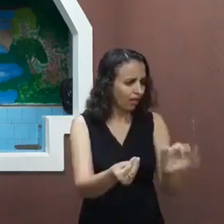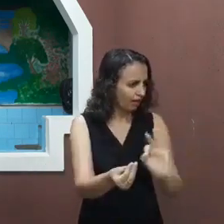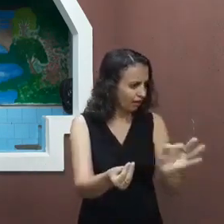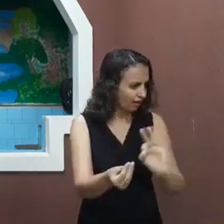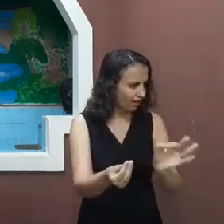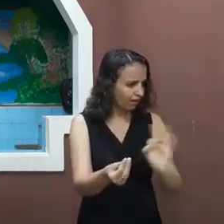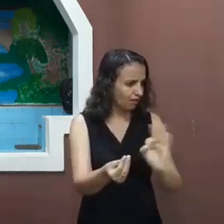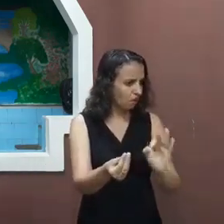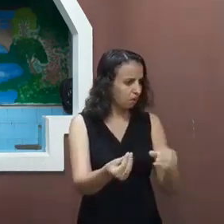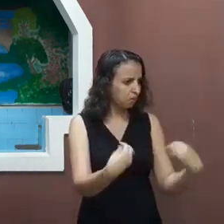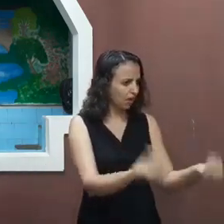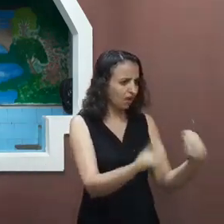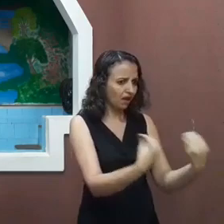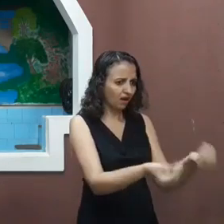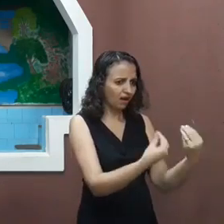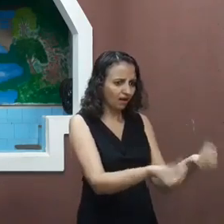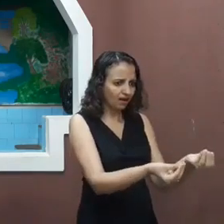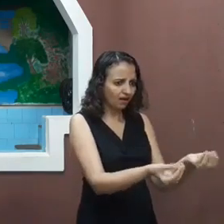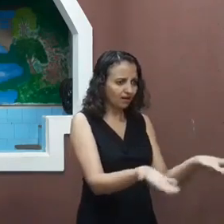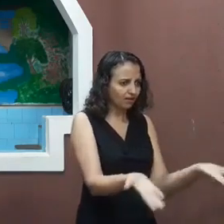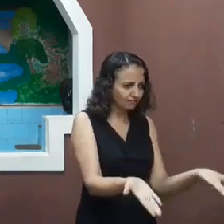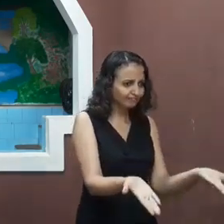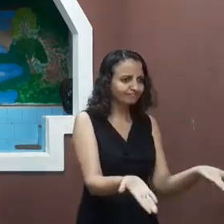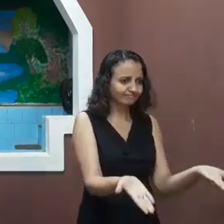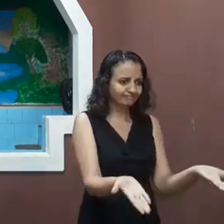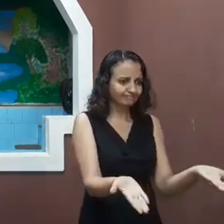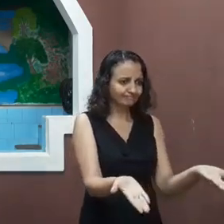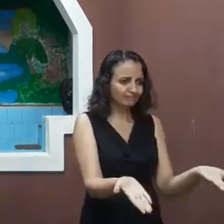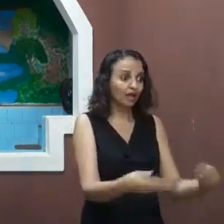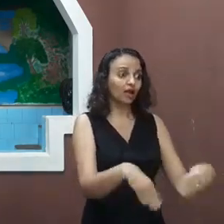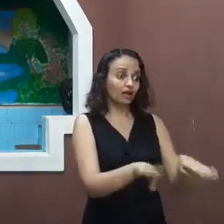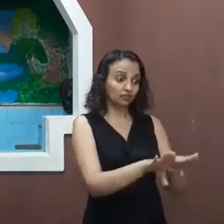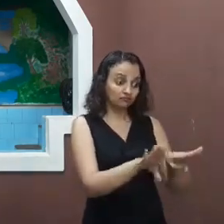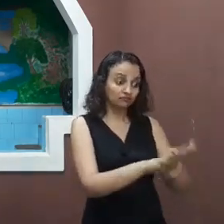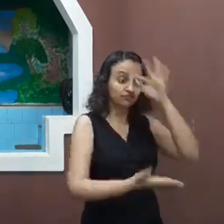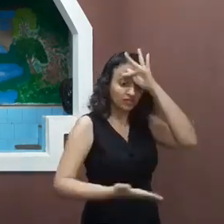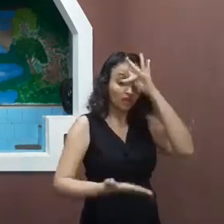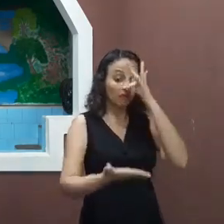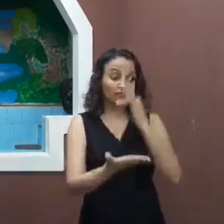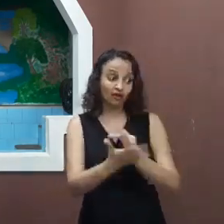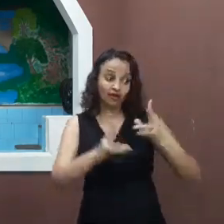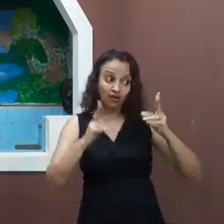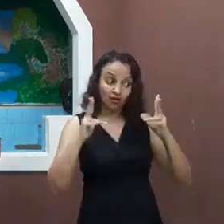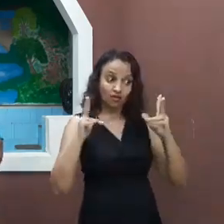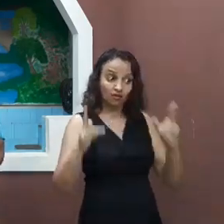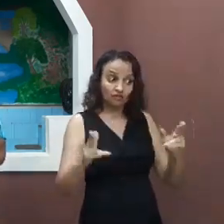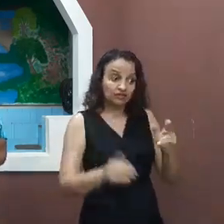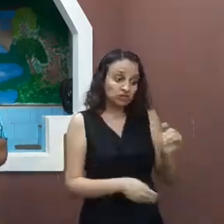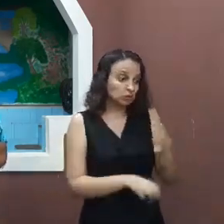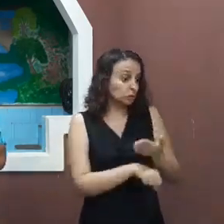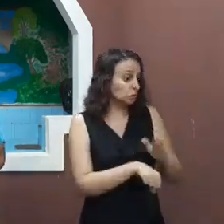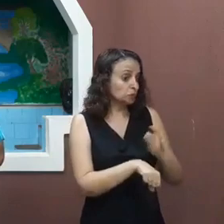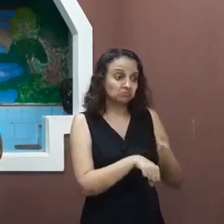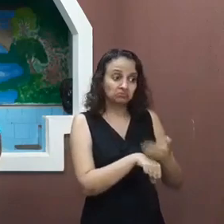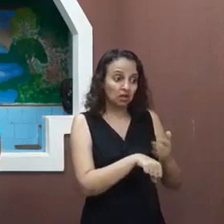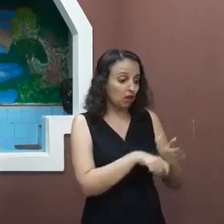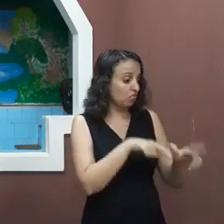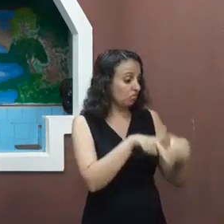corpo, que proveito virá daí? Assim também a fé, se não tiver as obras,